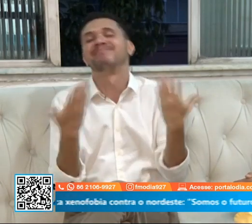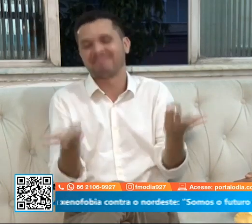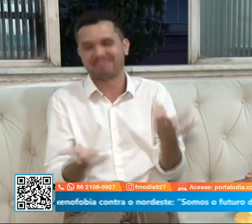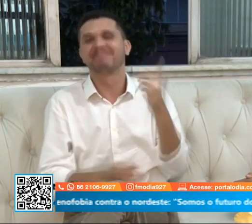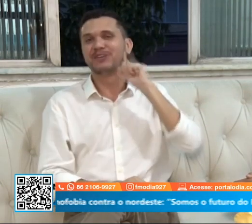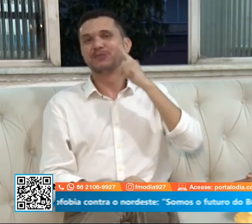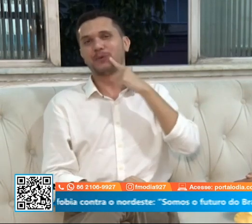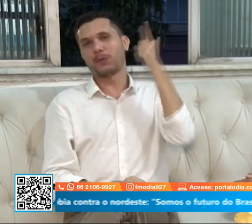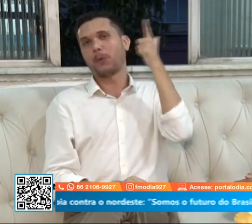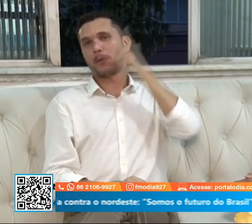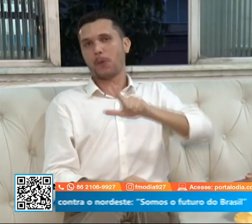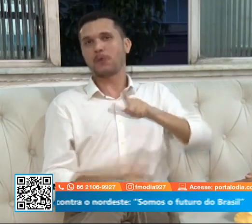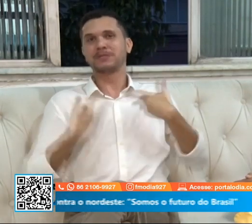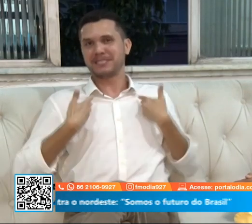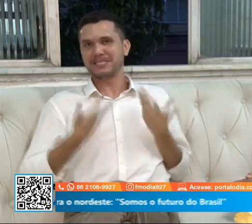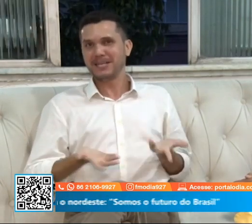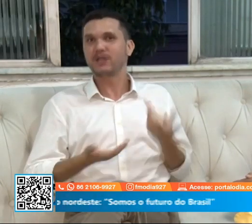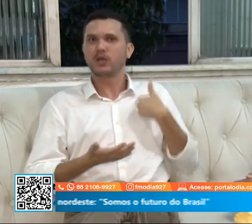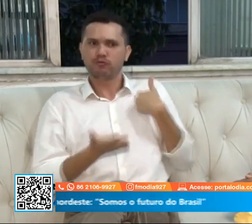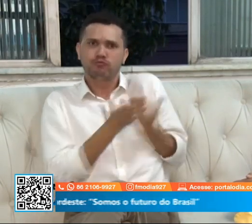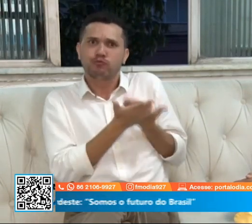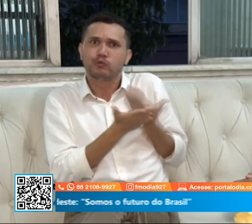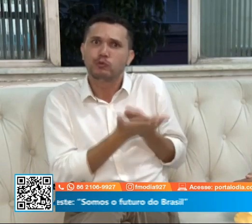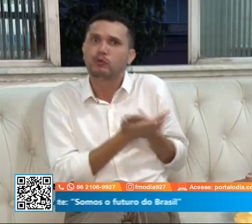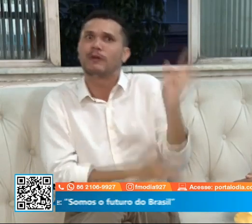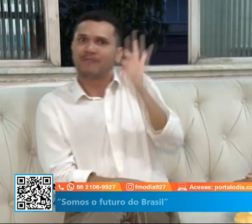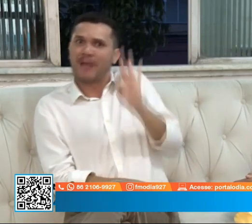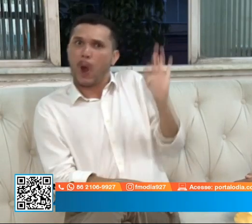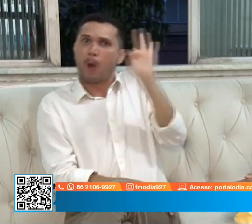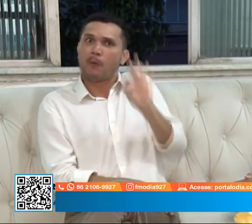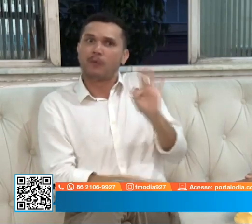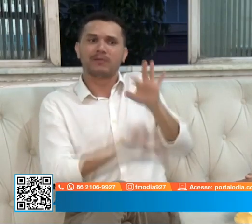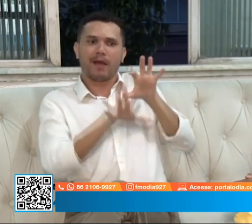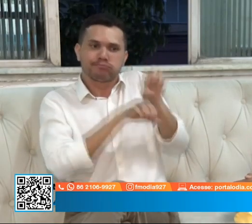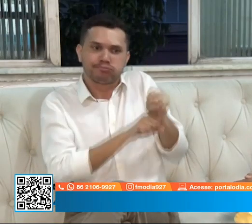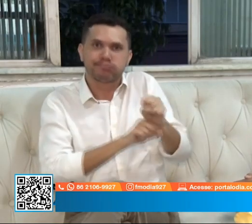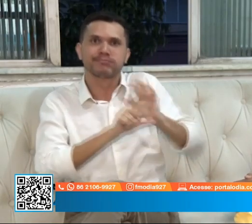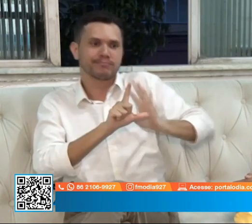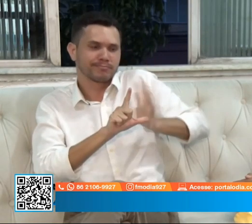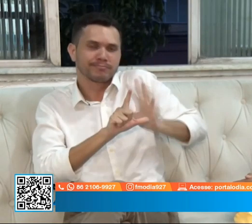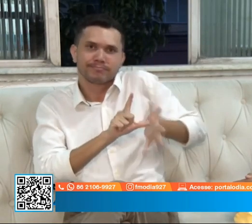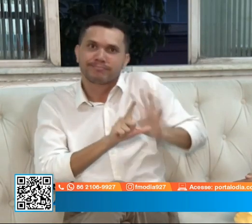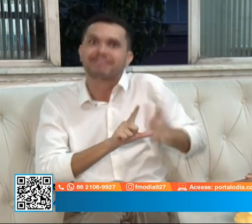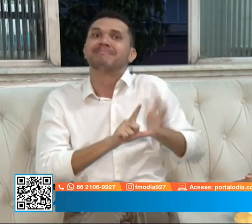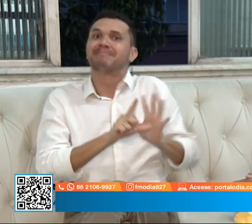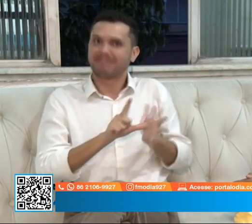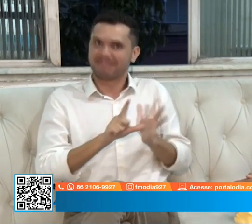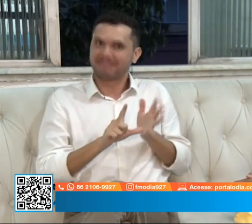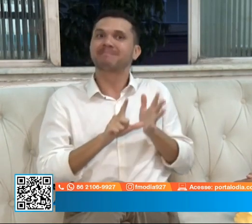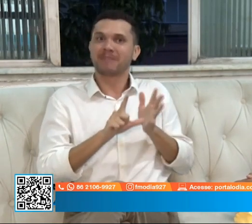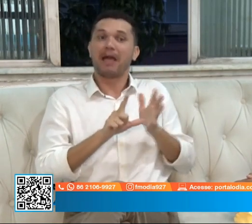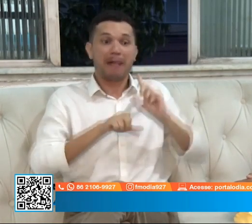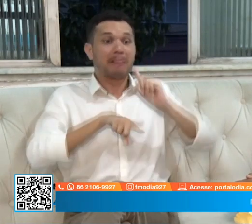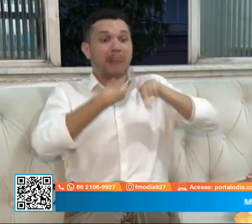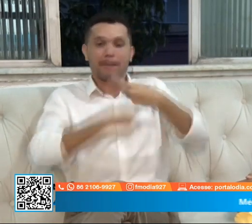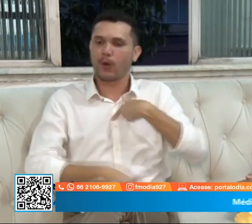consegue trabalhar. Ai, desculpa, mas sim, eu sou capaz. Eu estudo, eu fiz faculdade, eu me formei em Letras Libras,